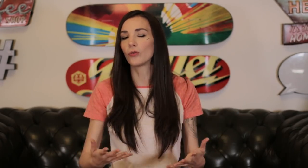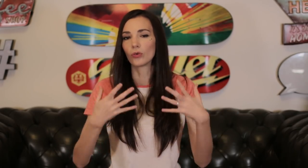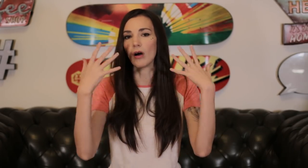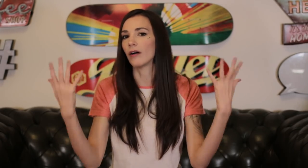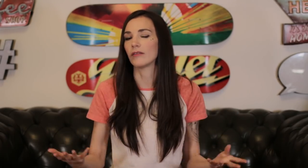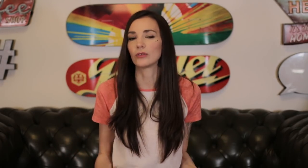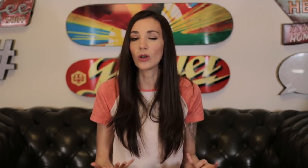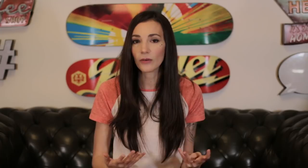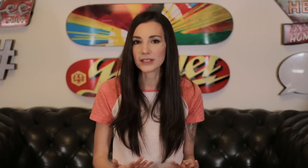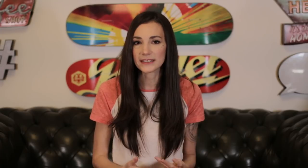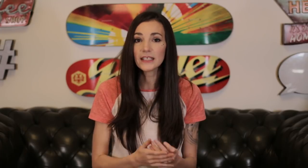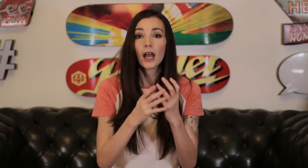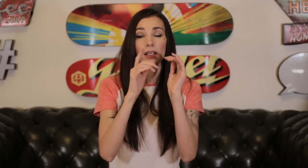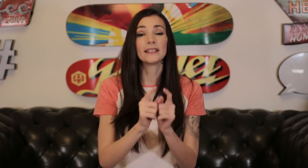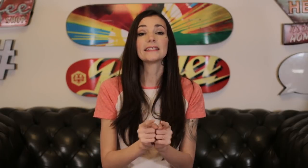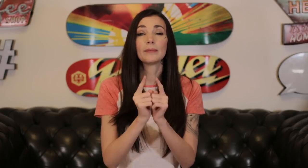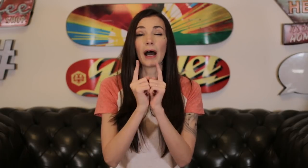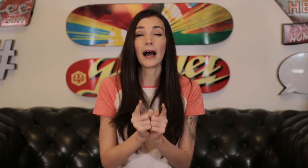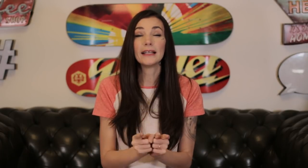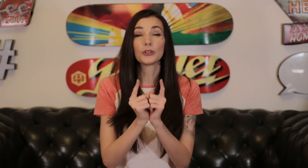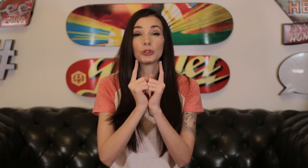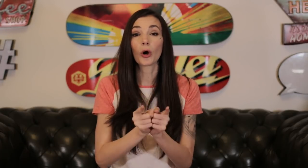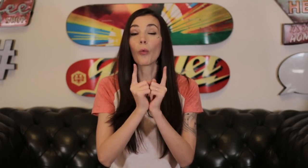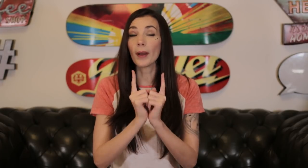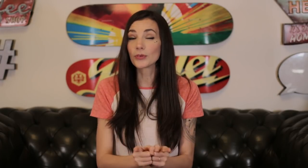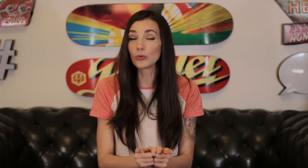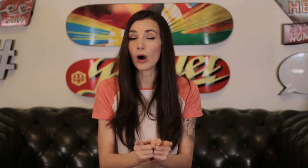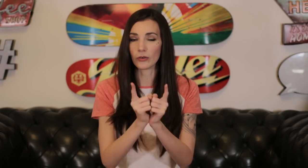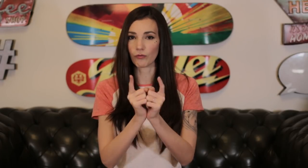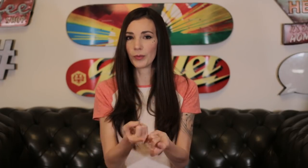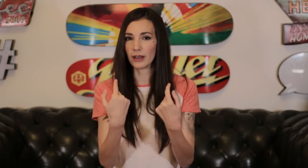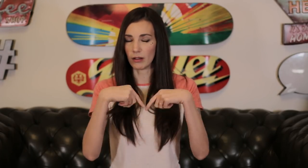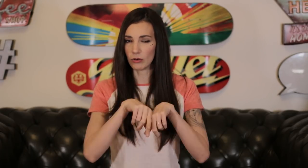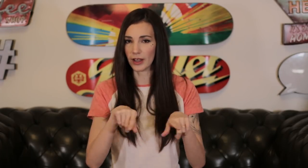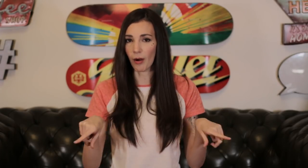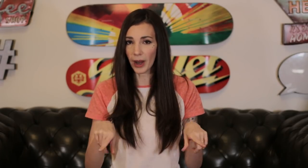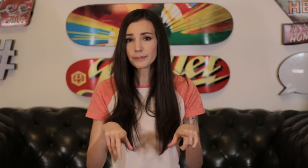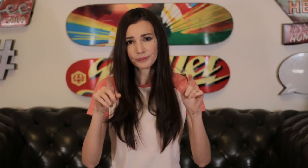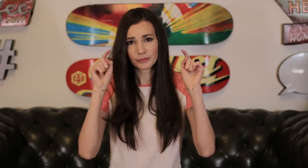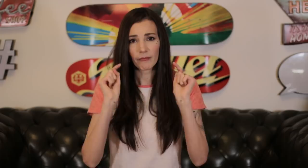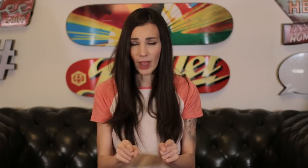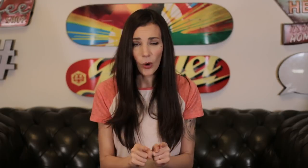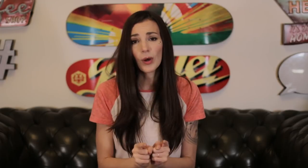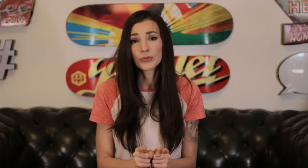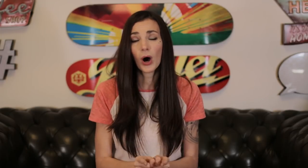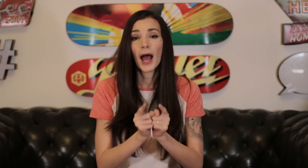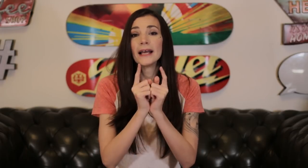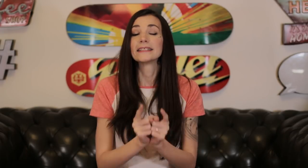d'infos avec de la langue des signes. N'hésitez pas à aller sur Websourd, je vous mets le lien en bas. Websourd, c'est